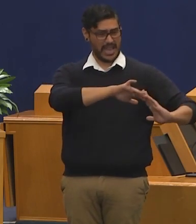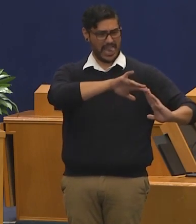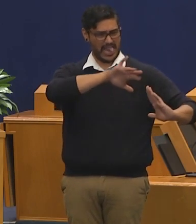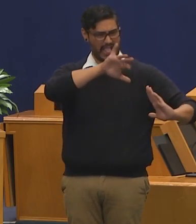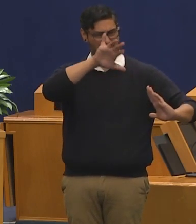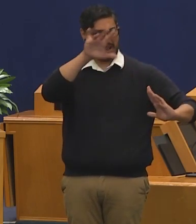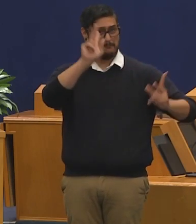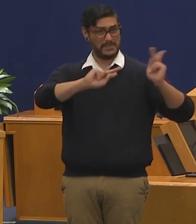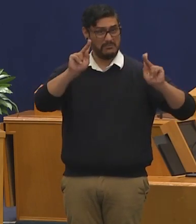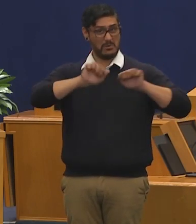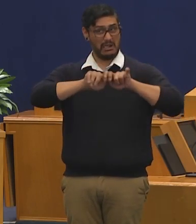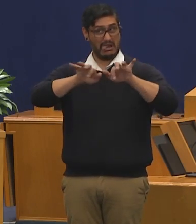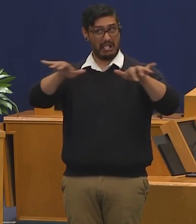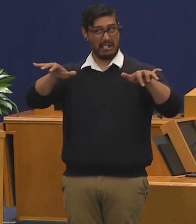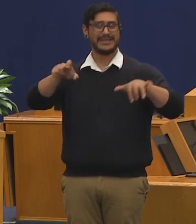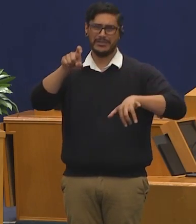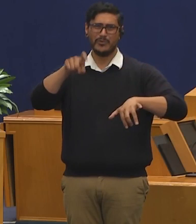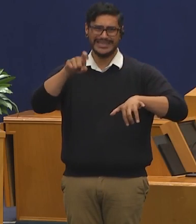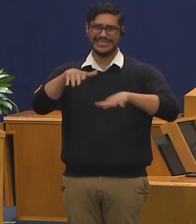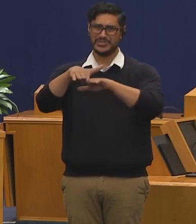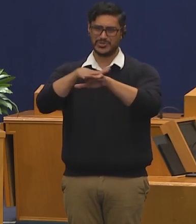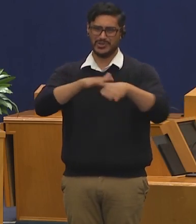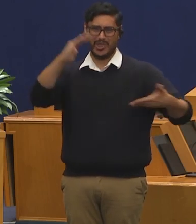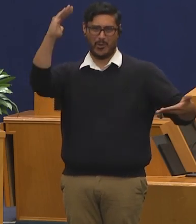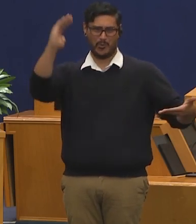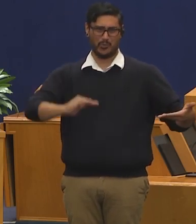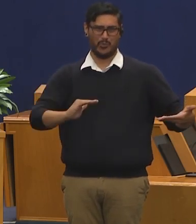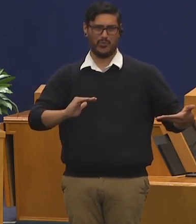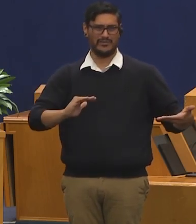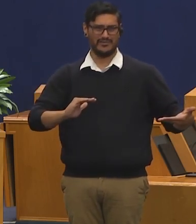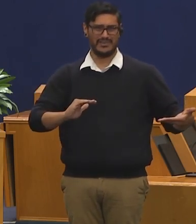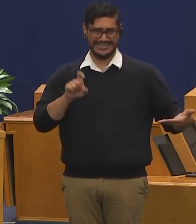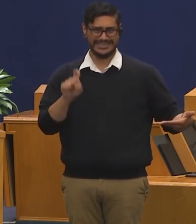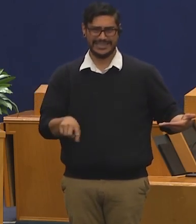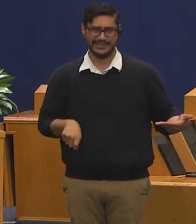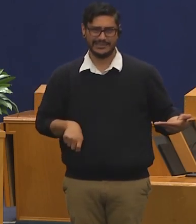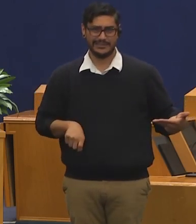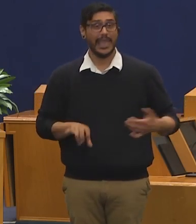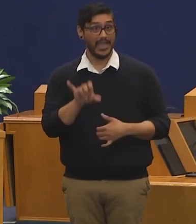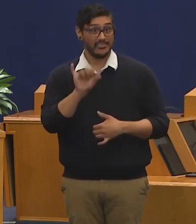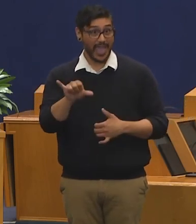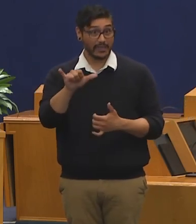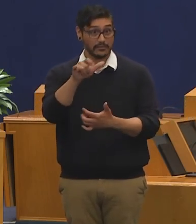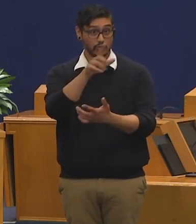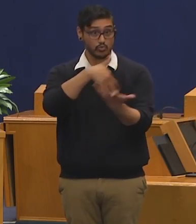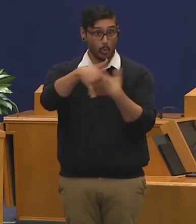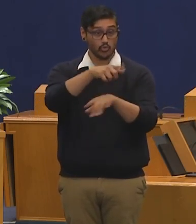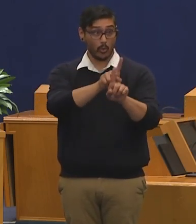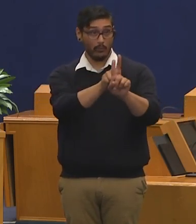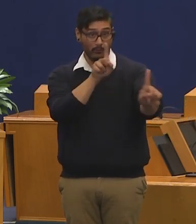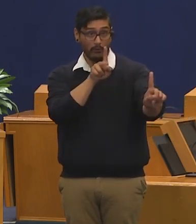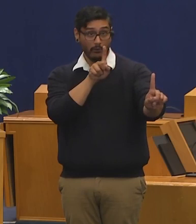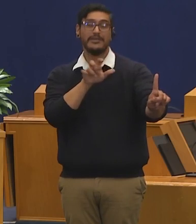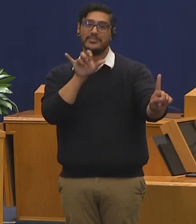virus. Y la distancia física está haciendo precisamente eso.